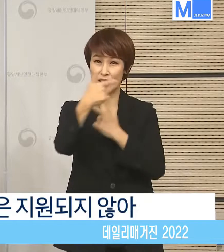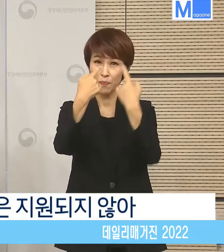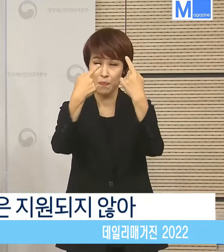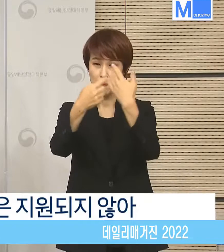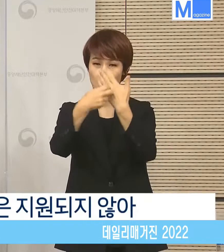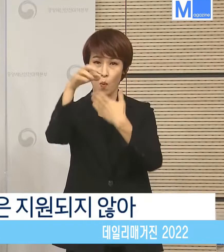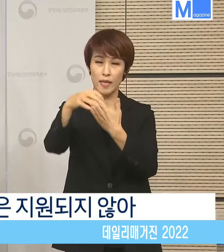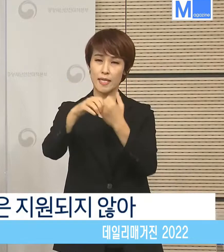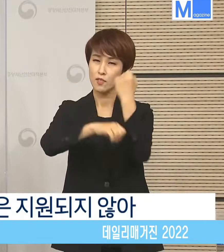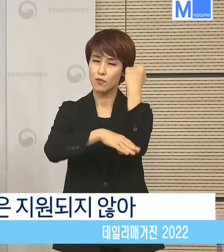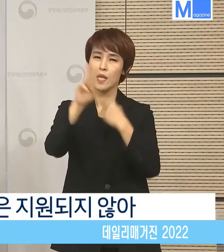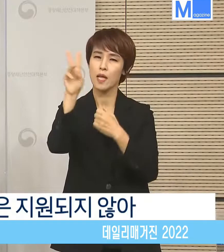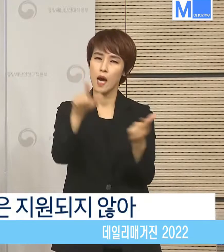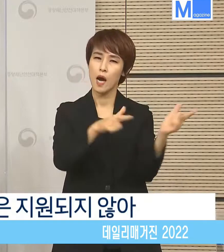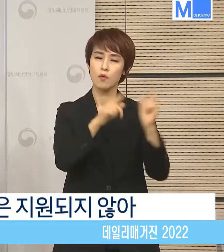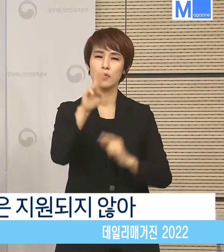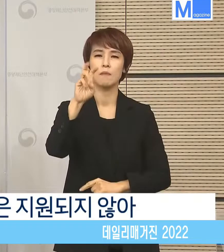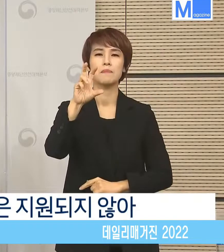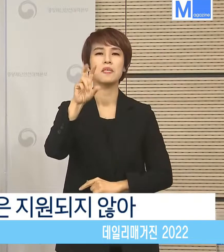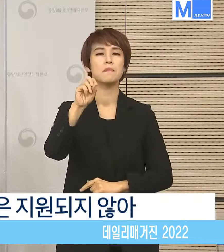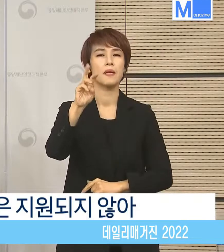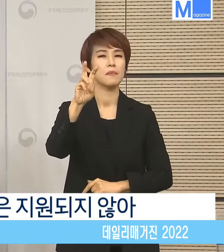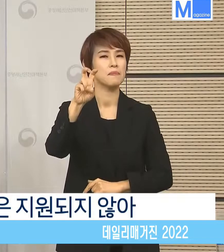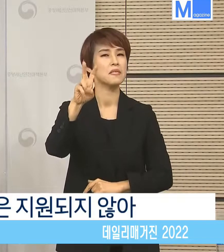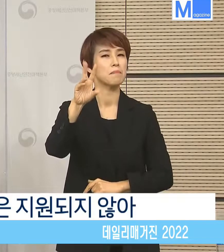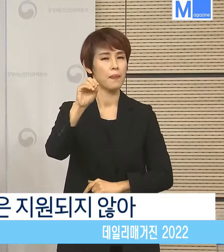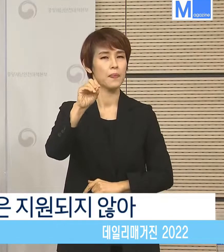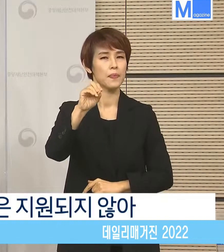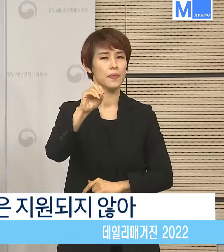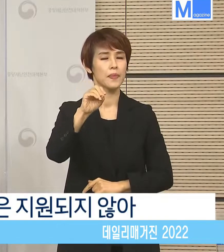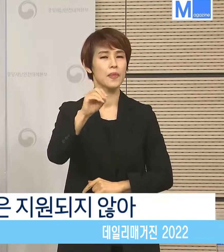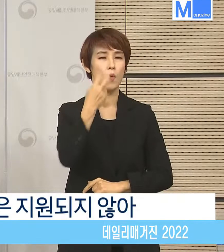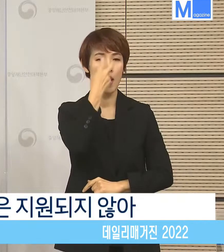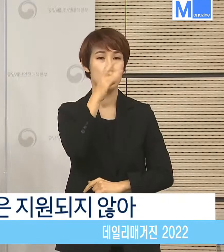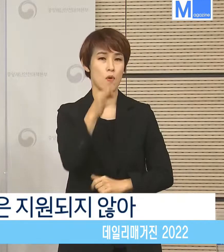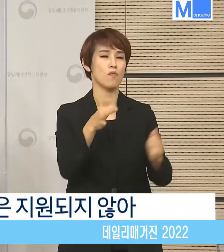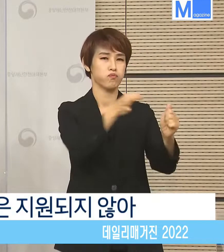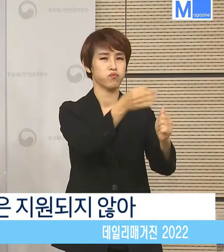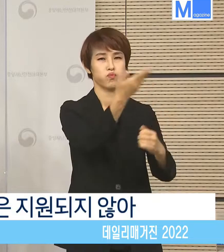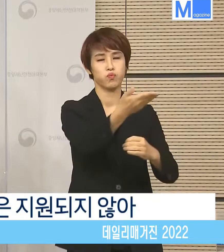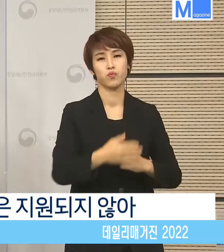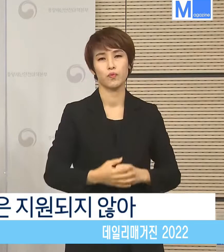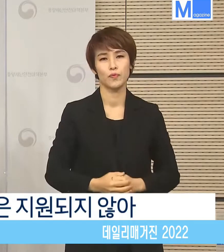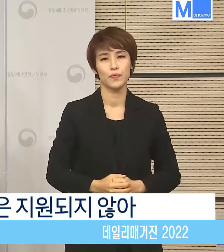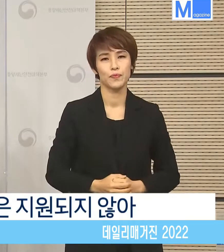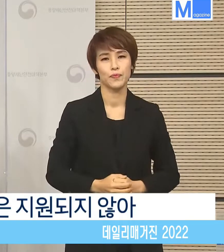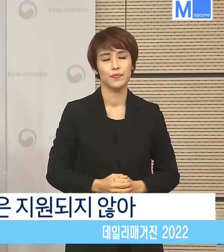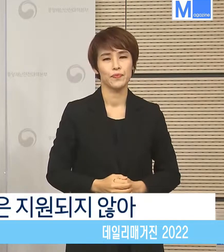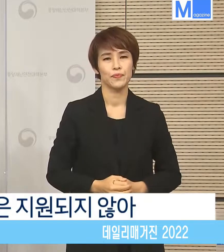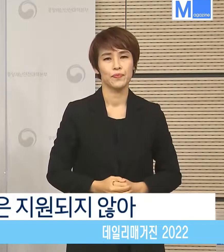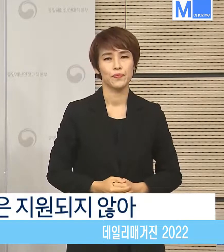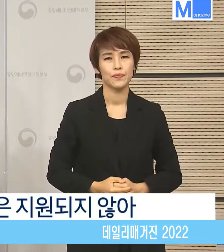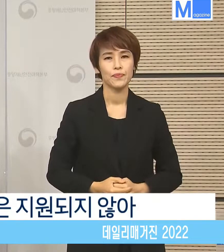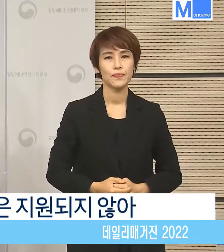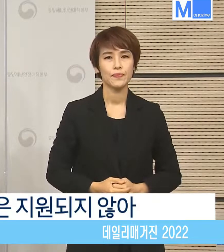하루 32만 원 정도의 통합격리관리료가 지원될 예정입니다.